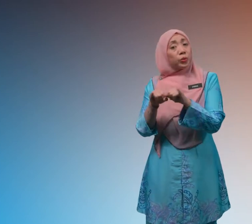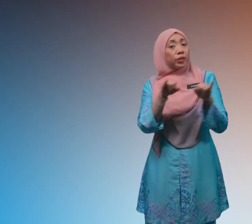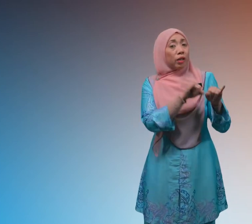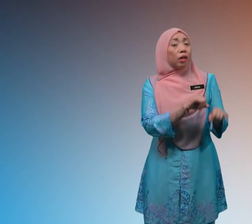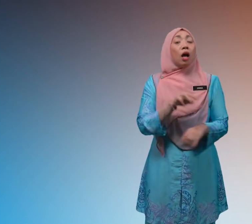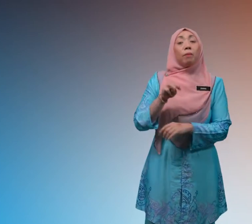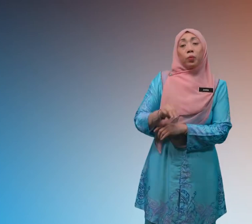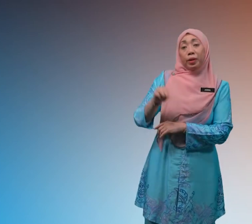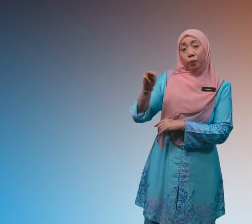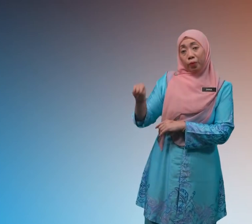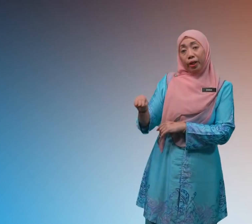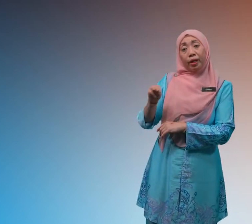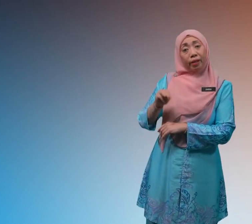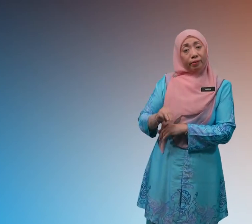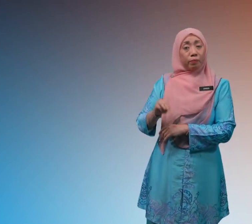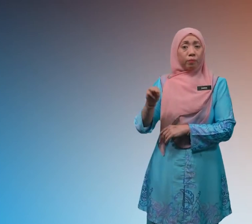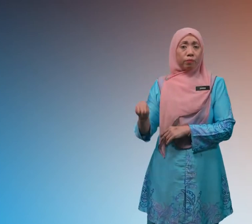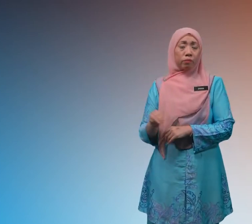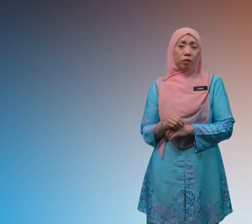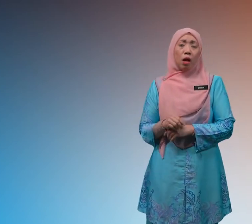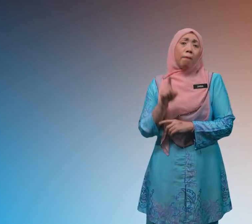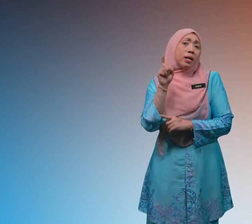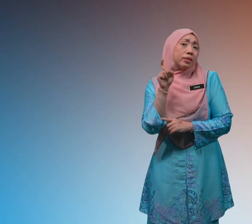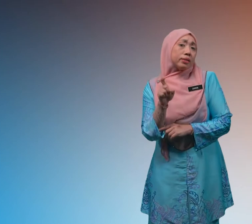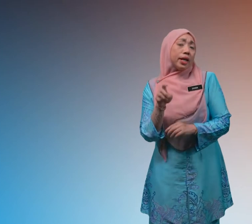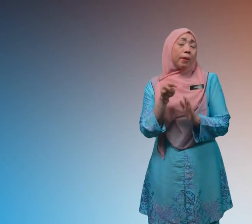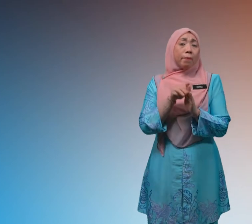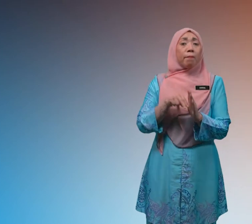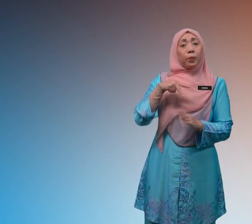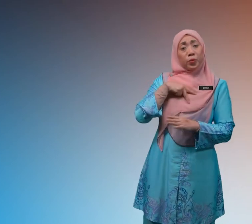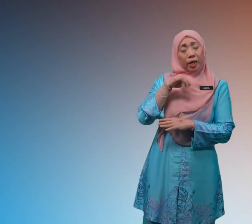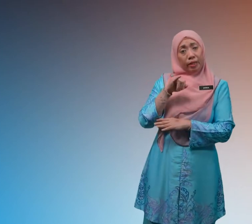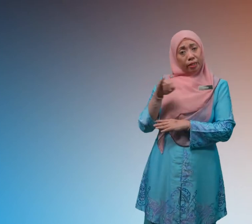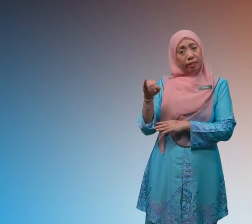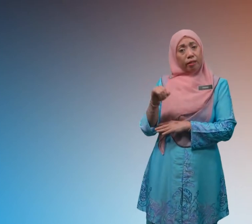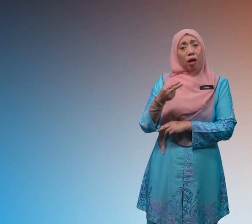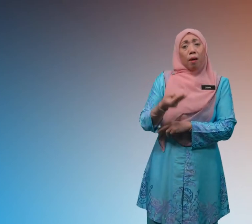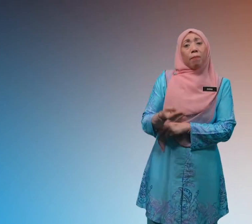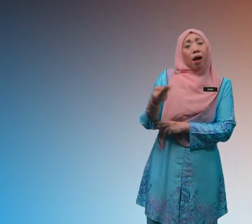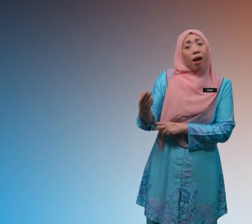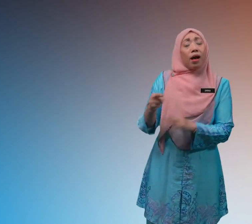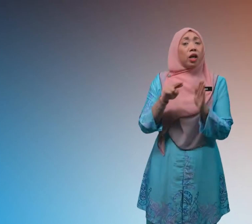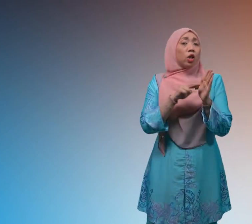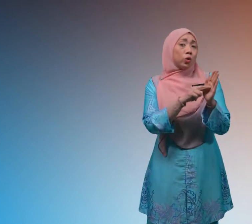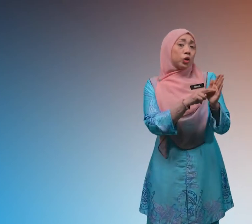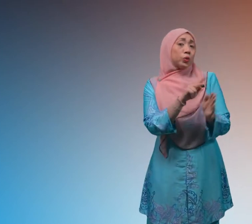juga murid-murid pasti mempunyai bahan